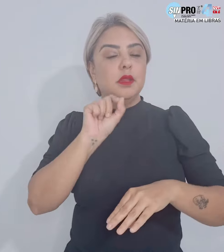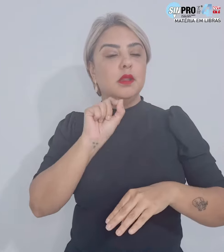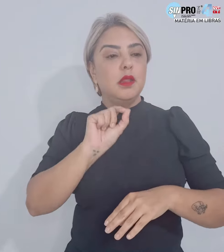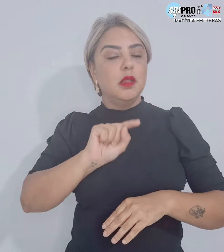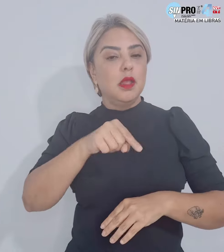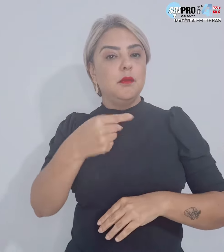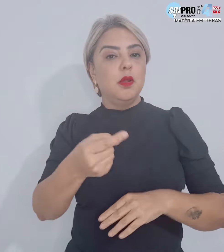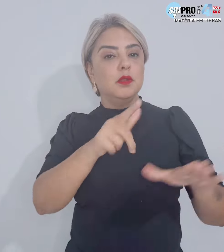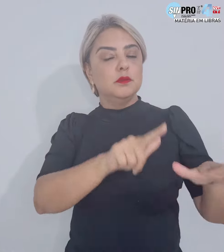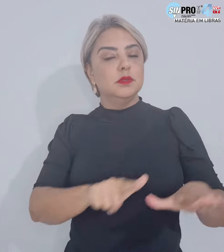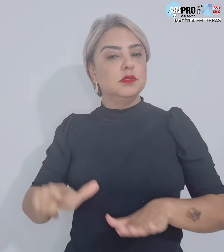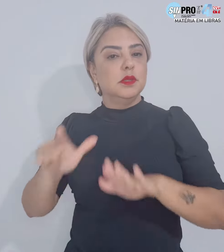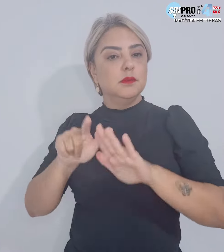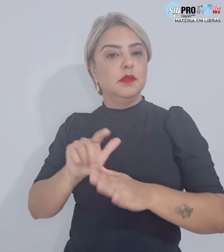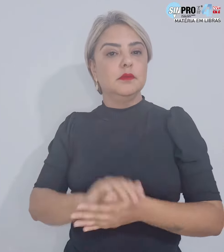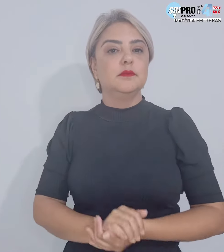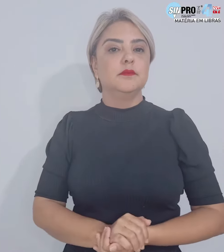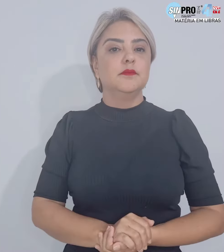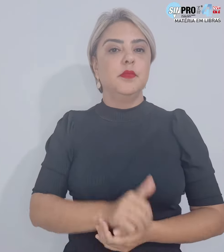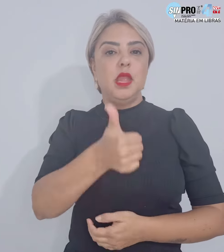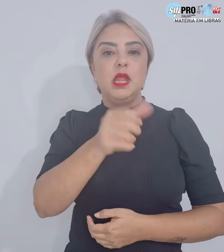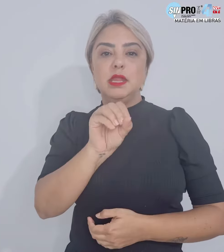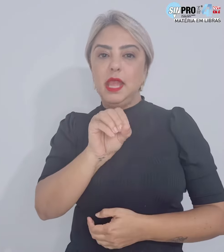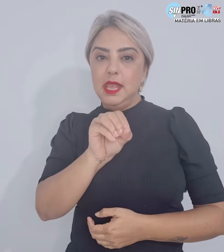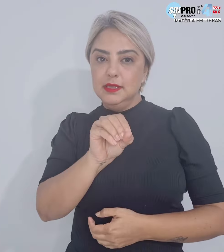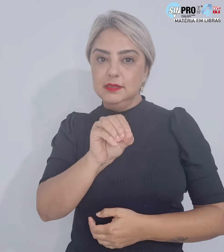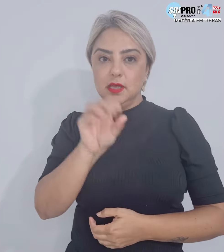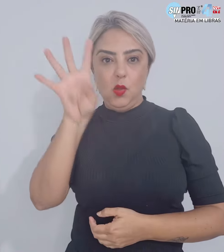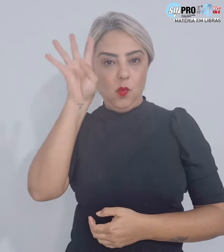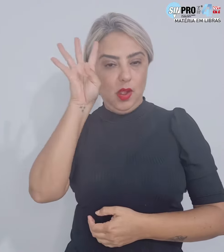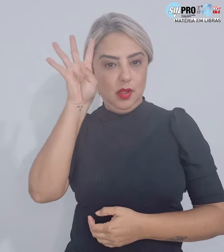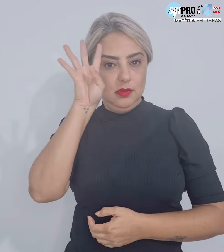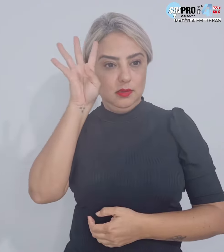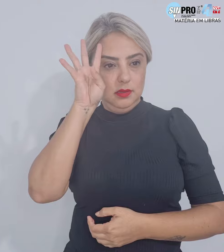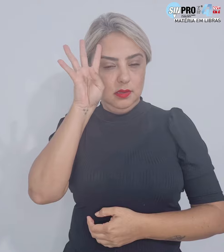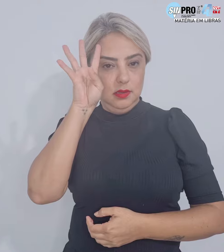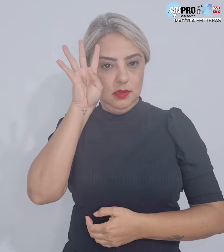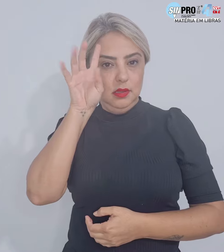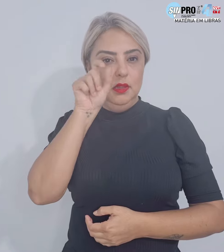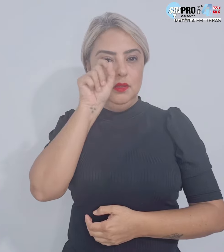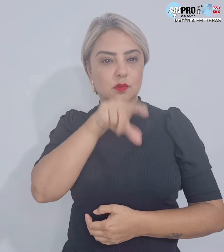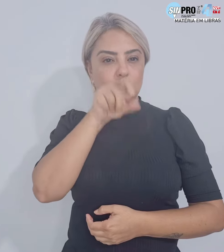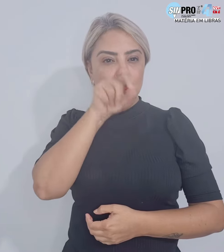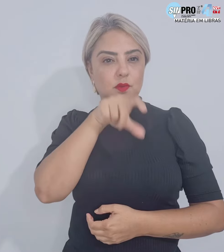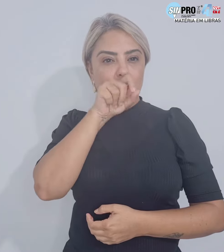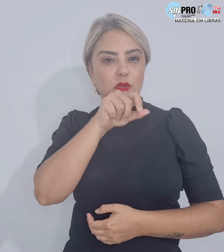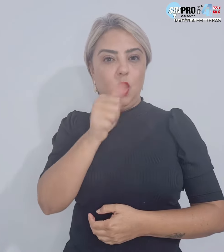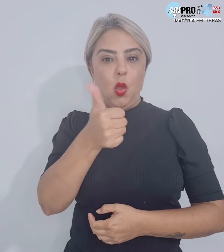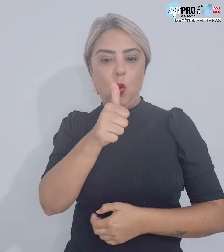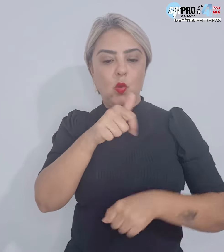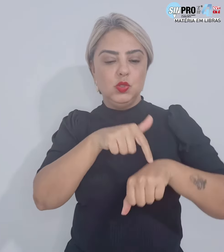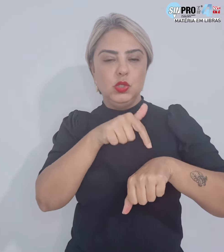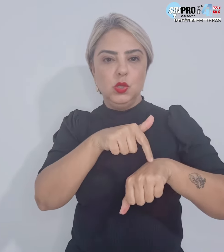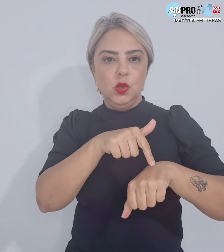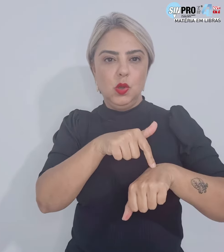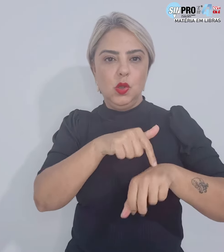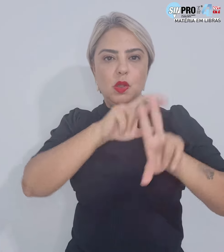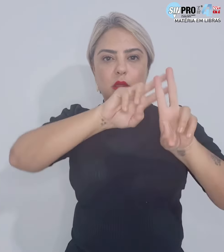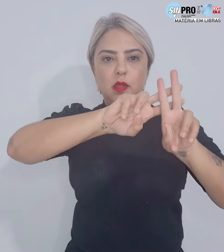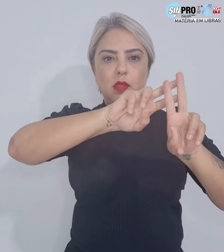na próxima semana. 10 de março, quarta-feira, tuitaço às 11h, hashtag